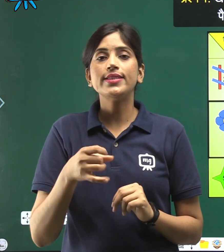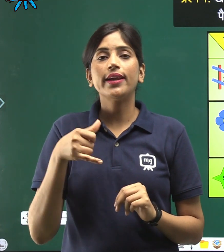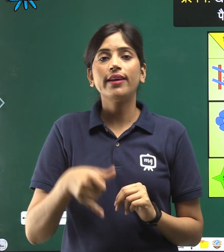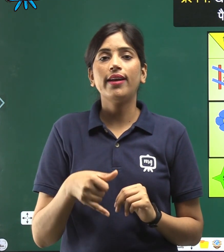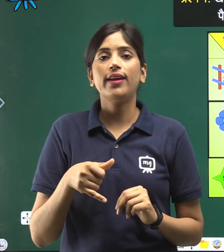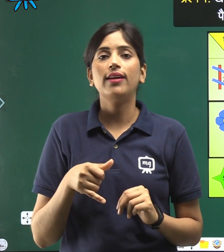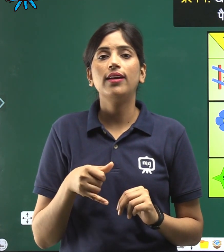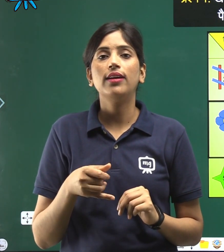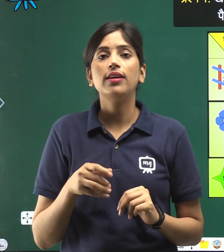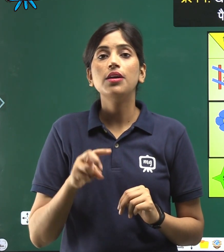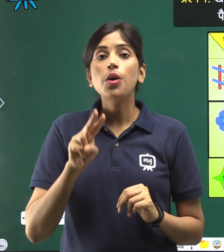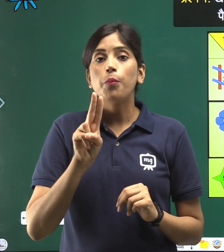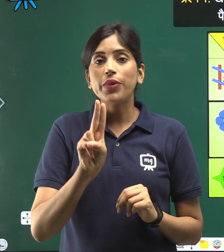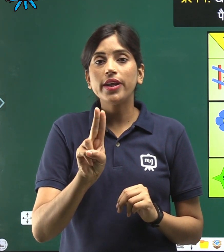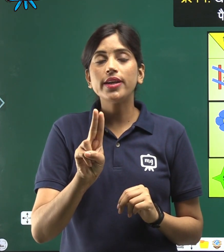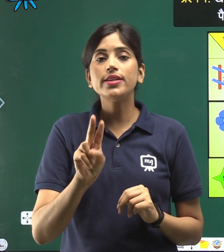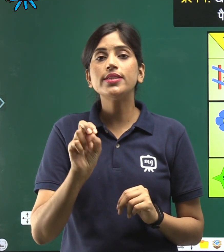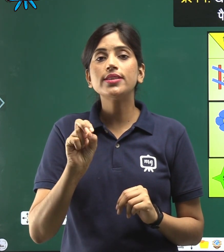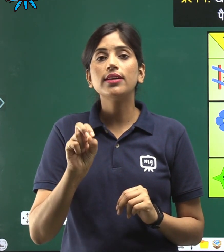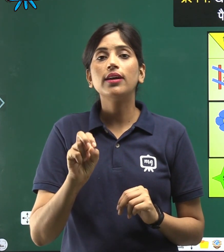है 20